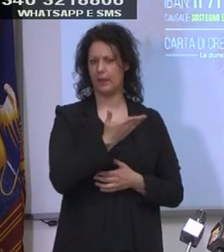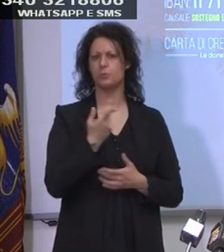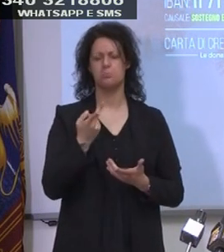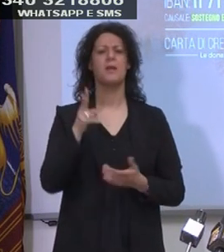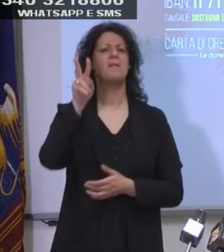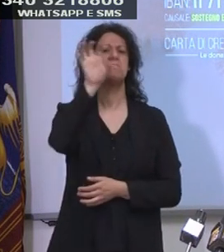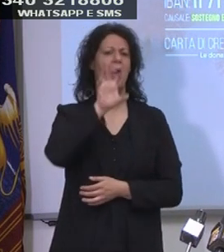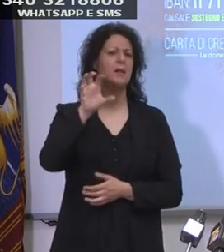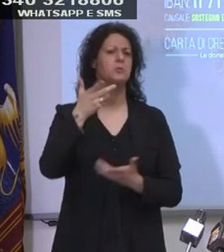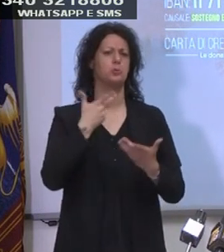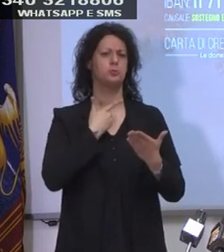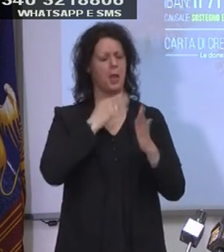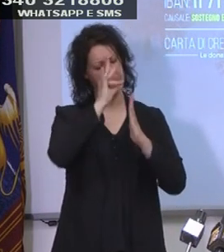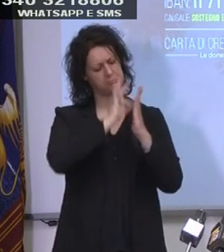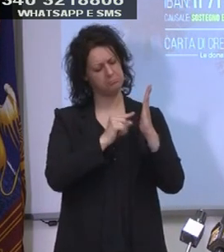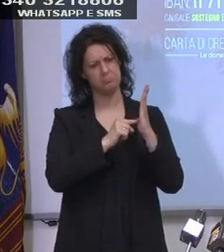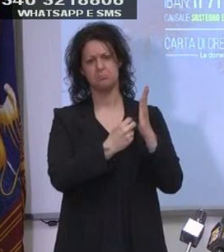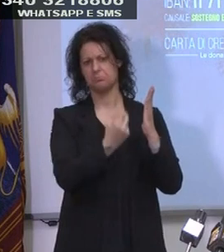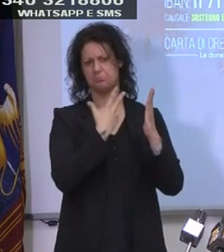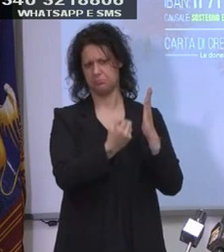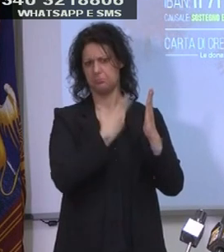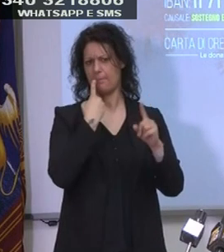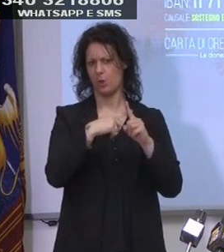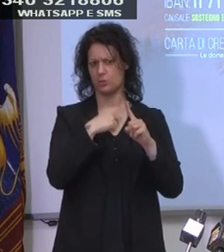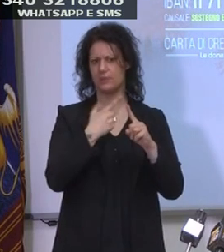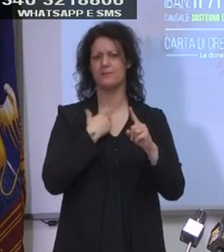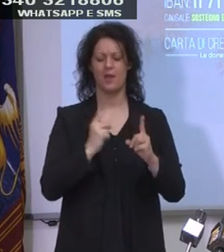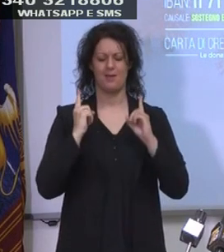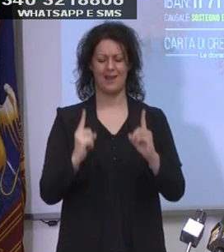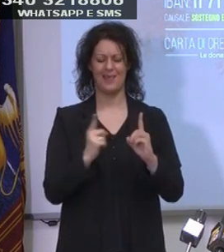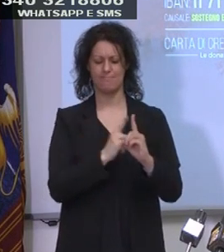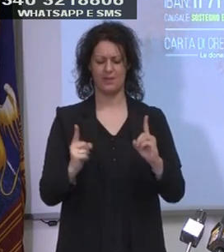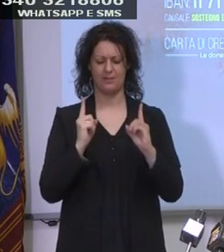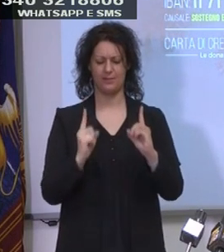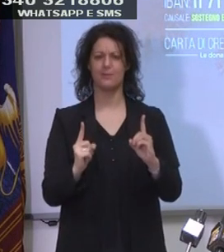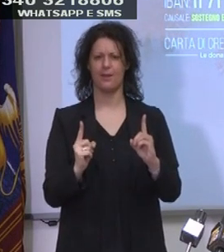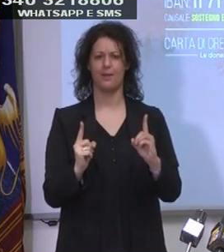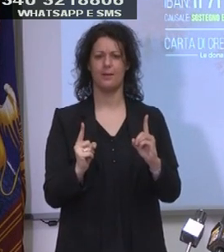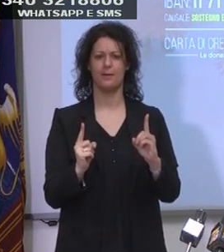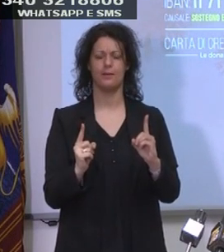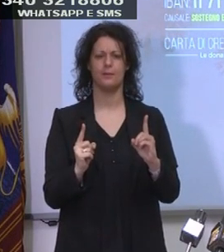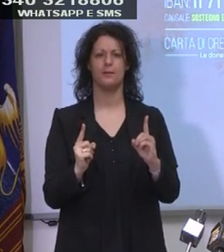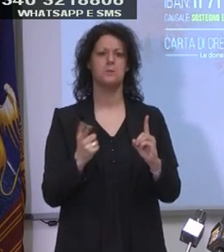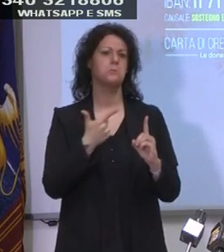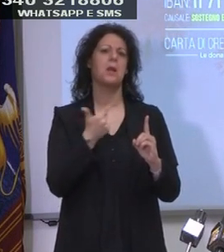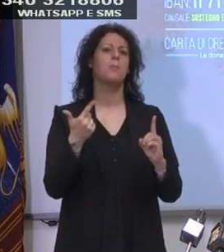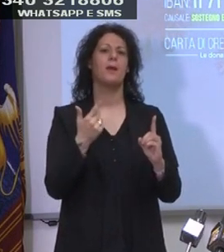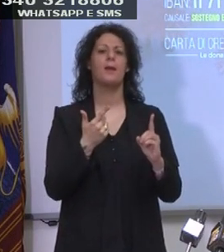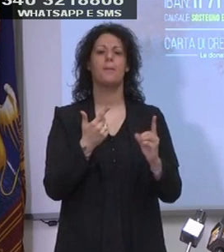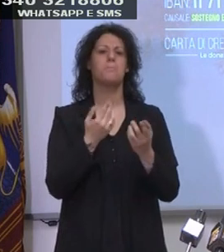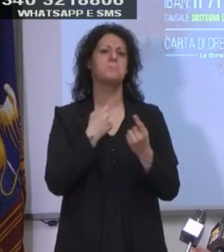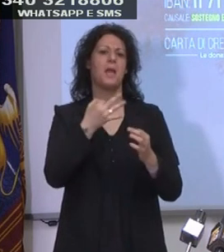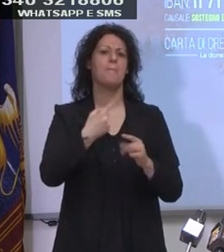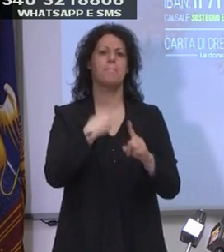tutti i parametri, quindi anche l'algoritmo per noi non avrà nessuna efficacia, diciamo, negativa, no? Nel senso